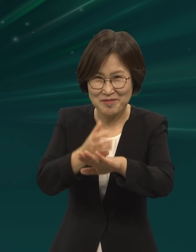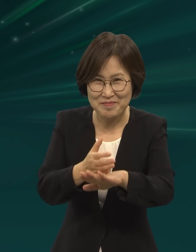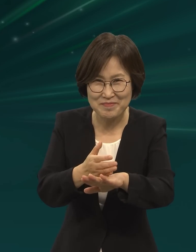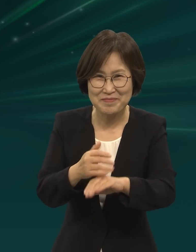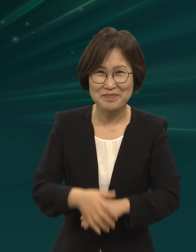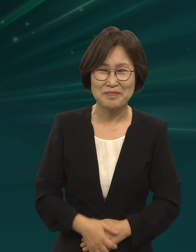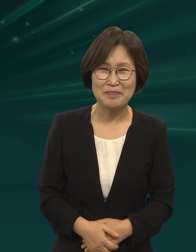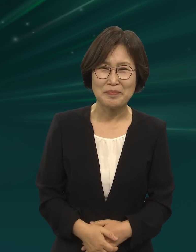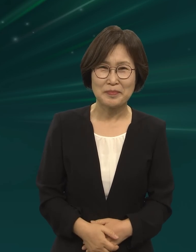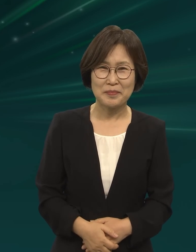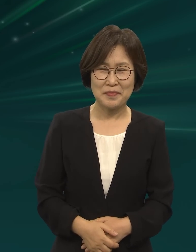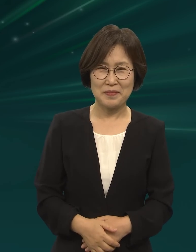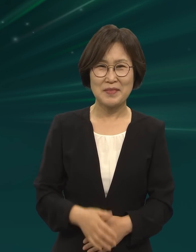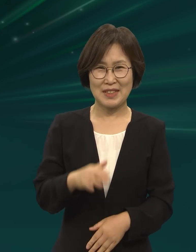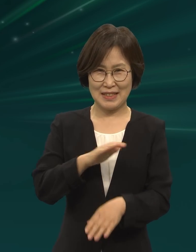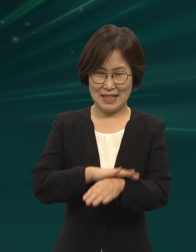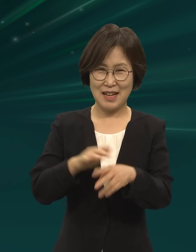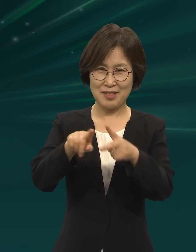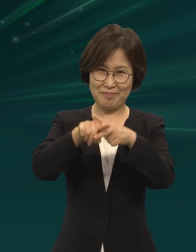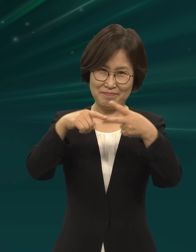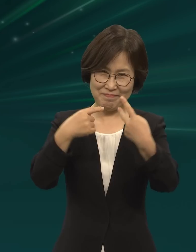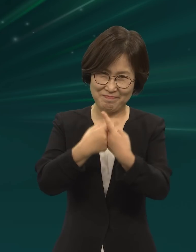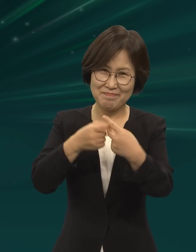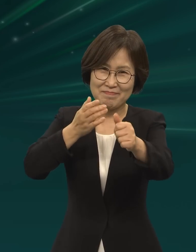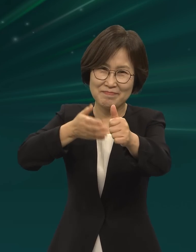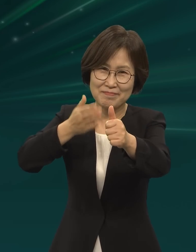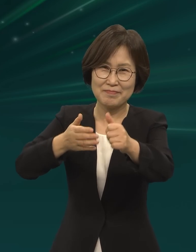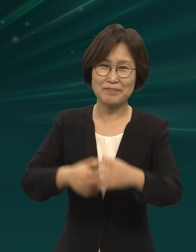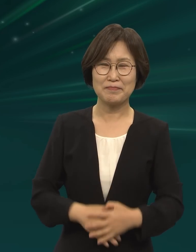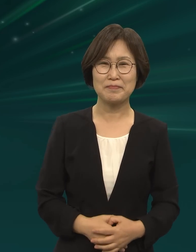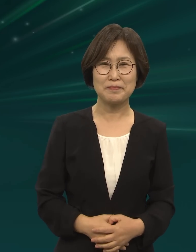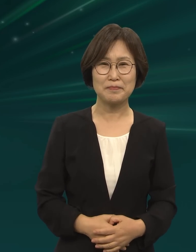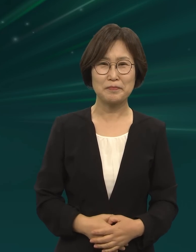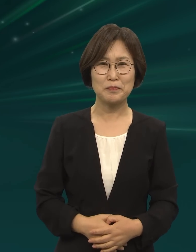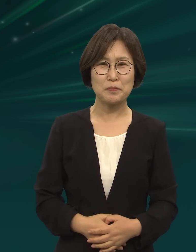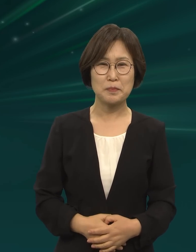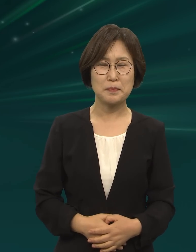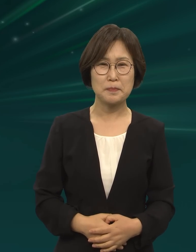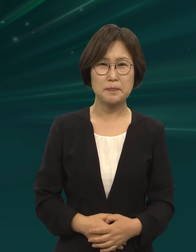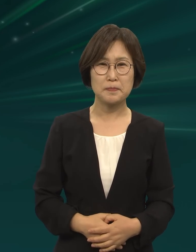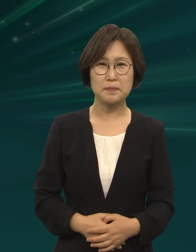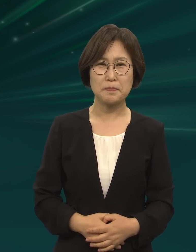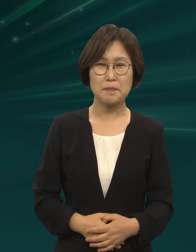조금 그렇게 잘 받아주시면 감사하겠습니다. 네,